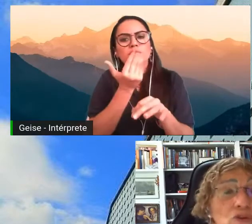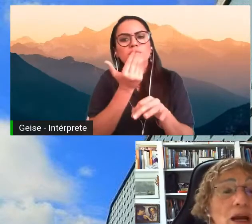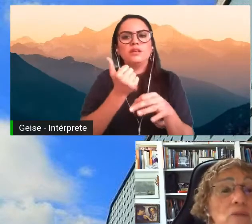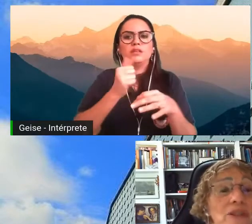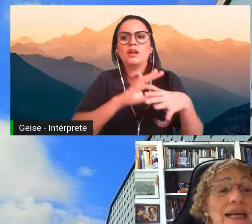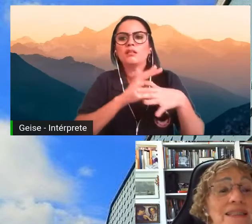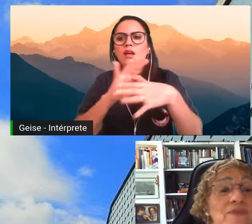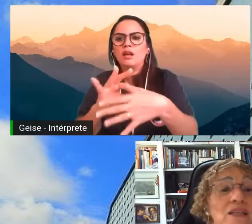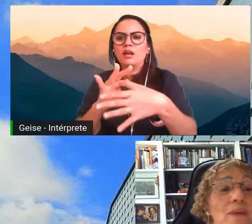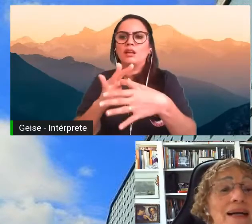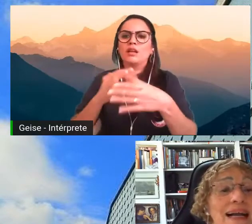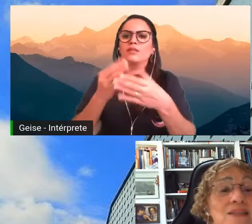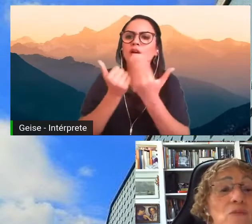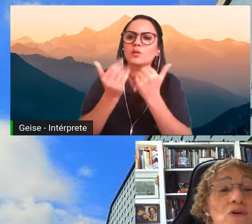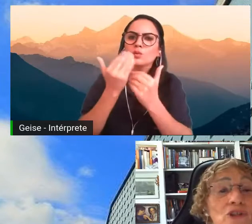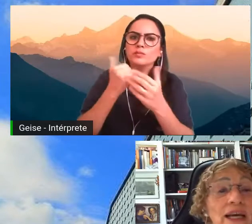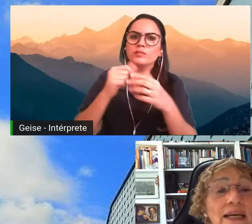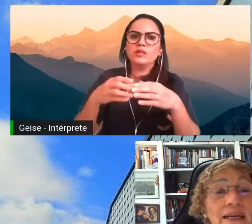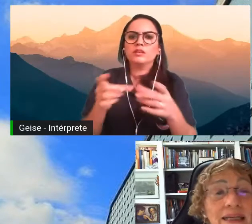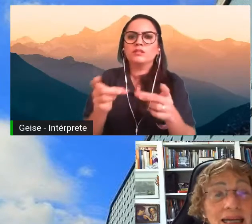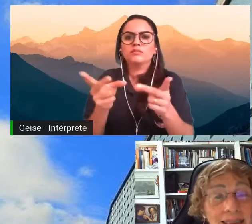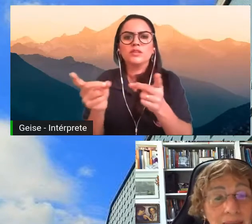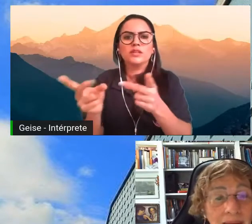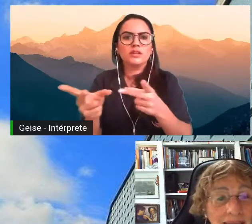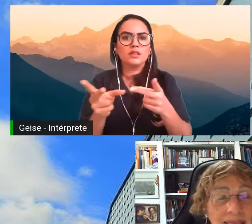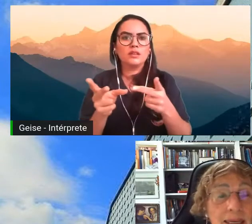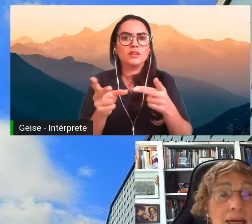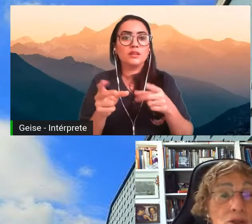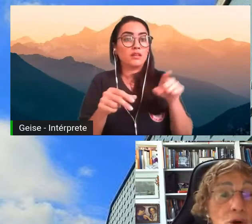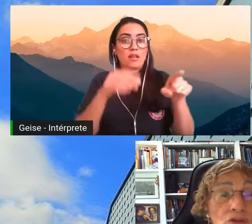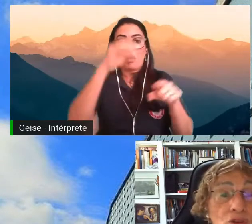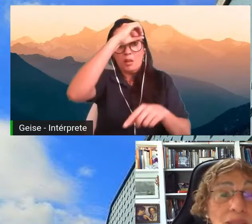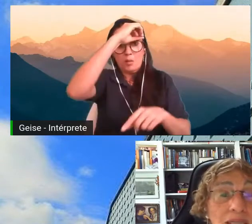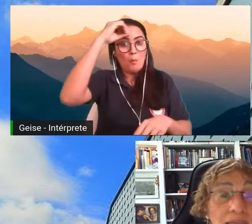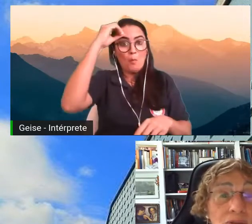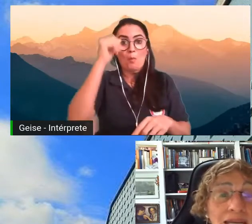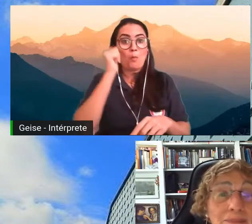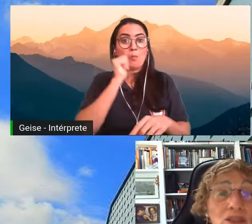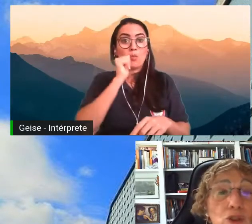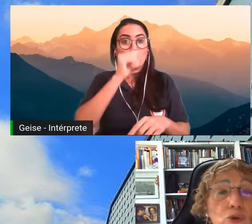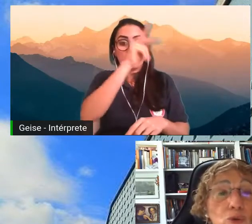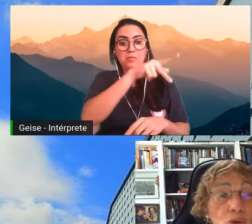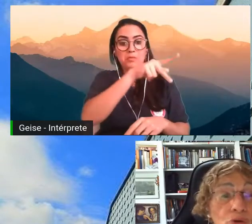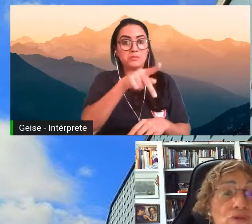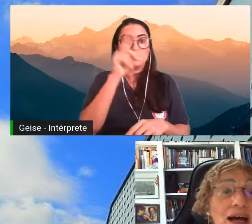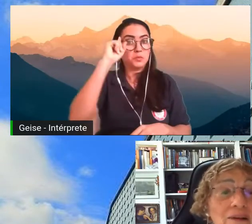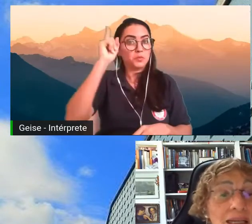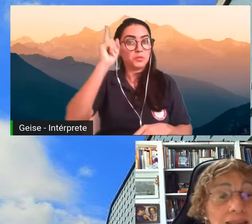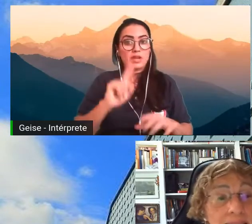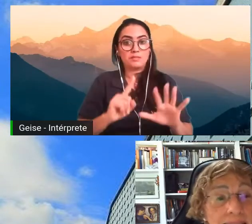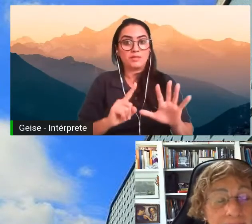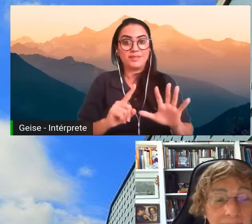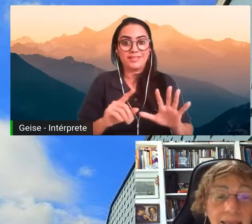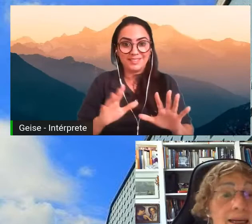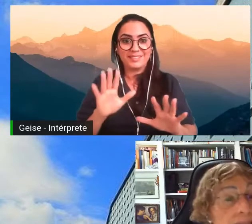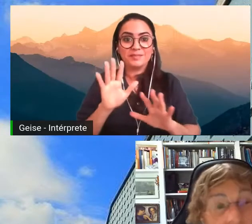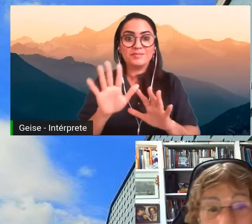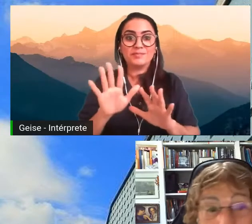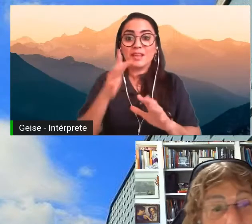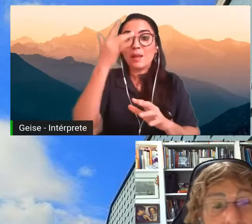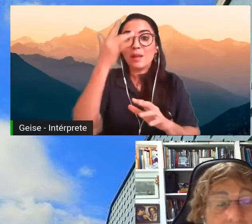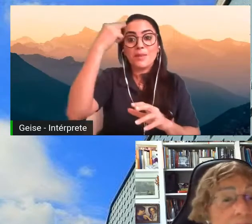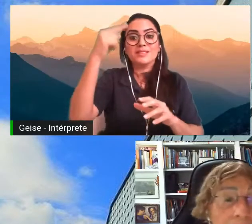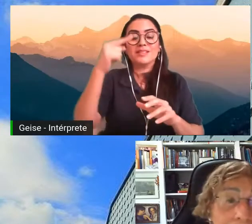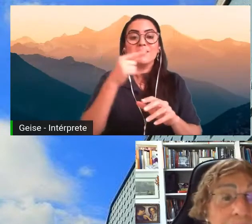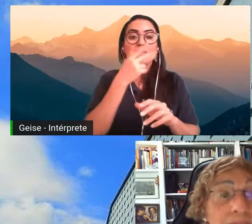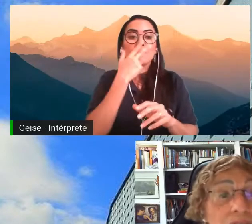Os alunos, é como se ela tivesse uma classe homogênea de classe média. Todos os menininhos sabem de tudo, eu falo e eles entendem. Não